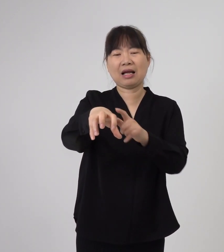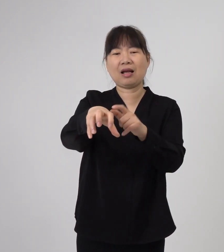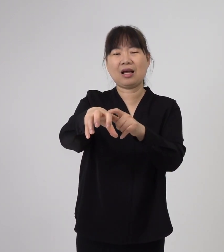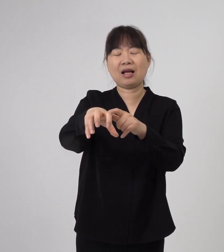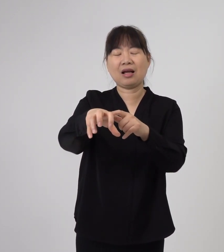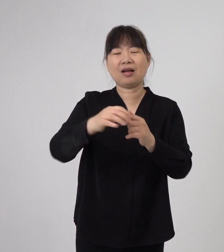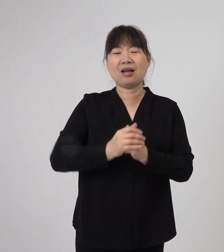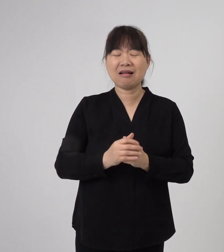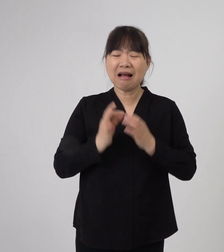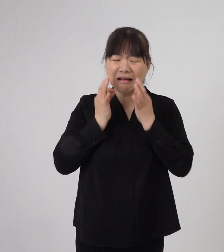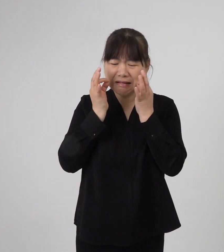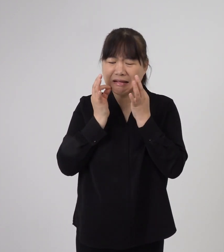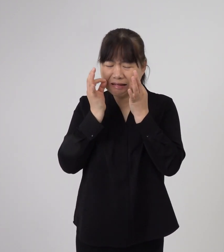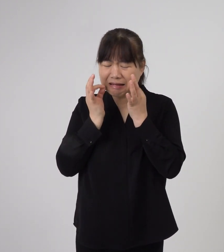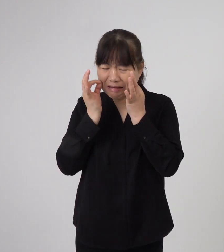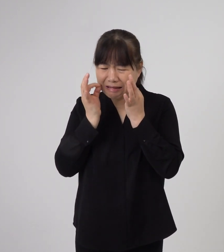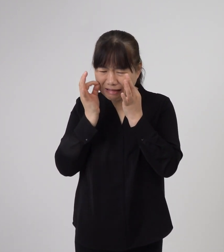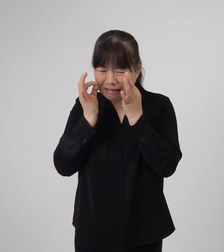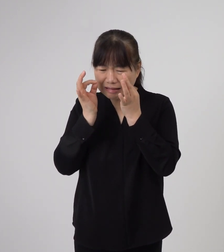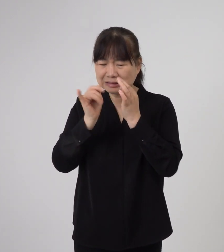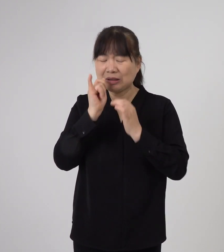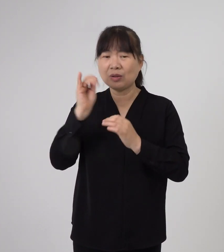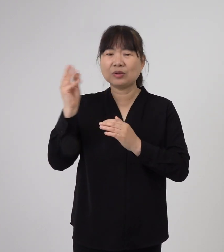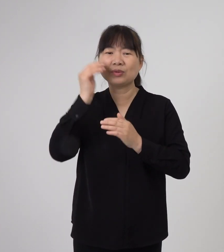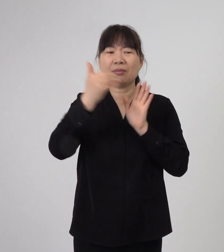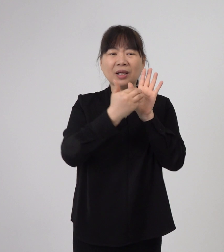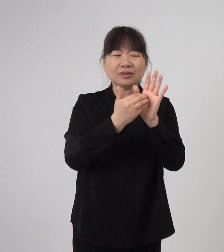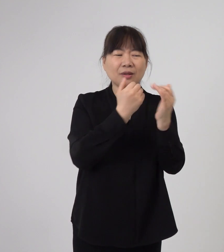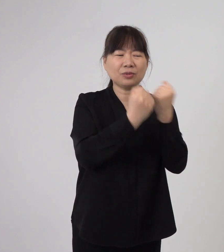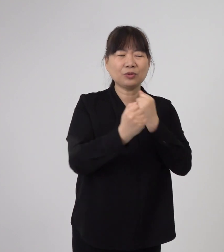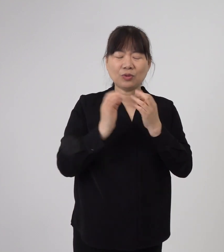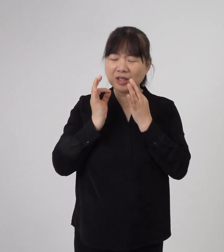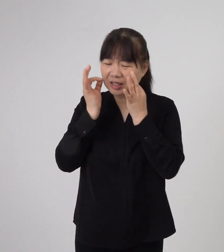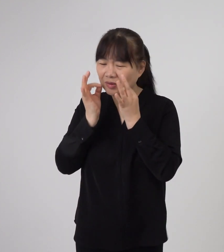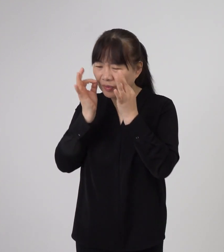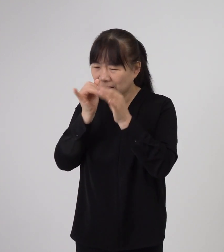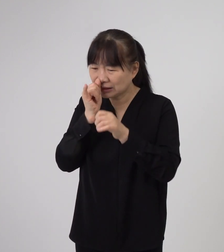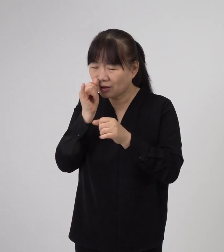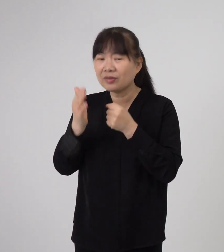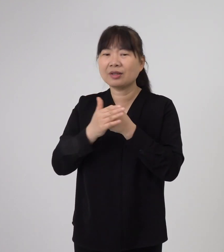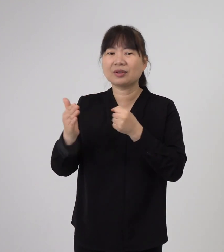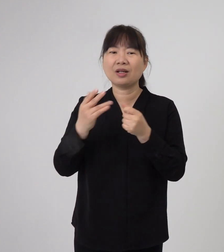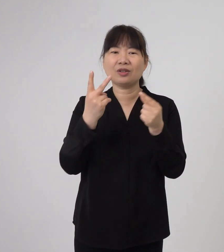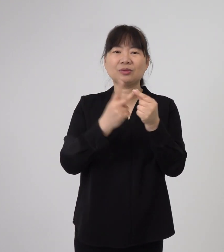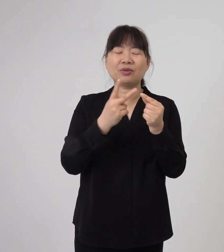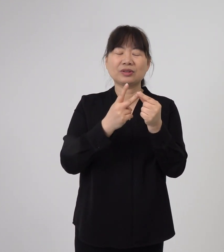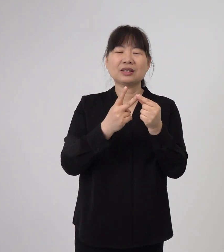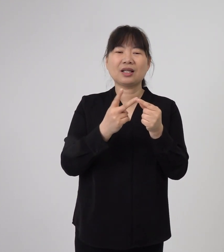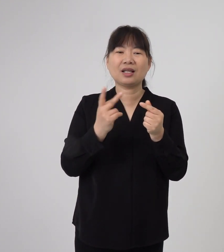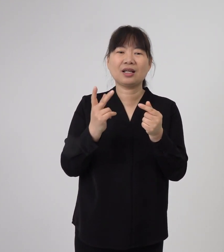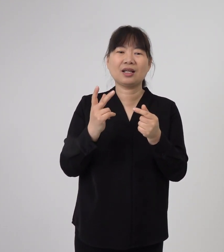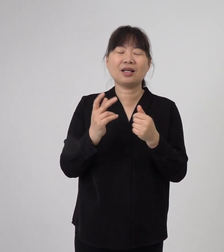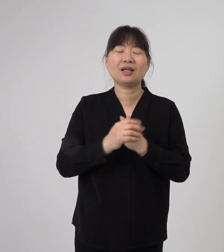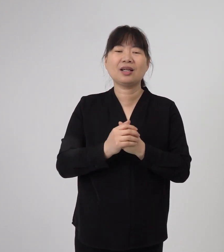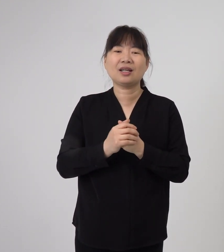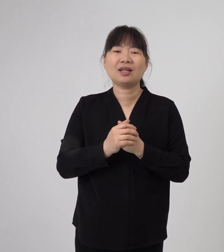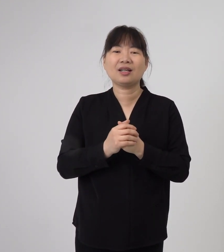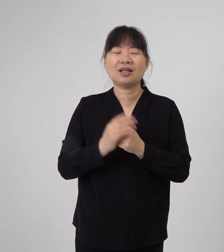애썼어요. 성령이 틀어막는데도 못 알아듣고. 그러니까 두 번째 예수의 영, 성령님이